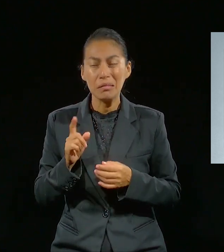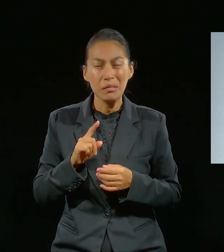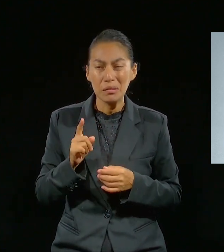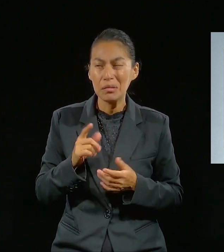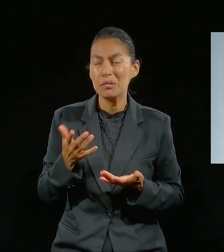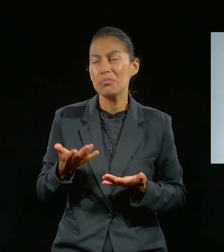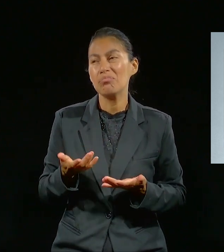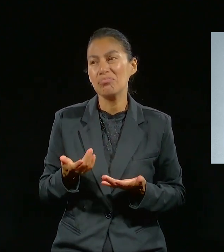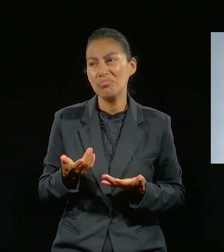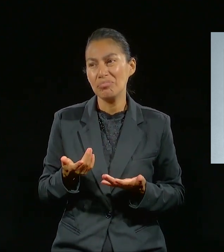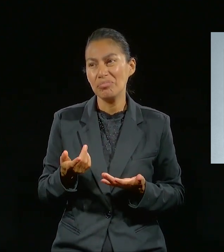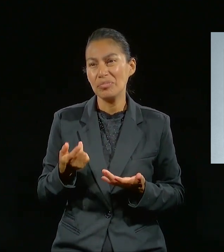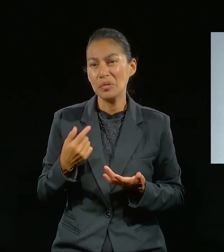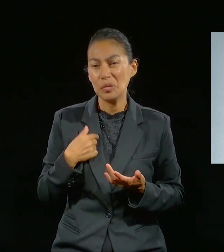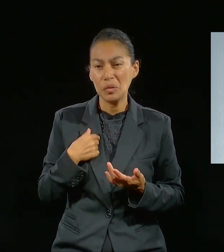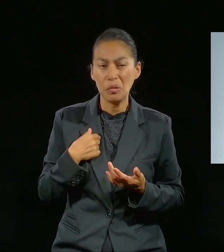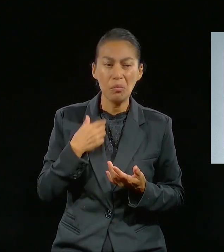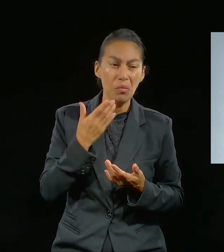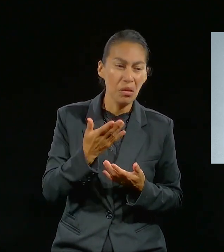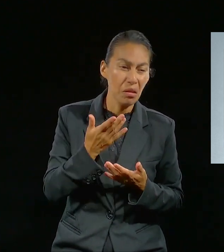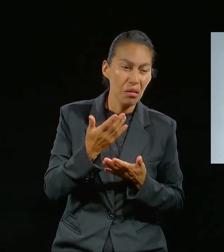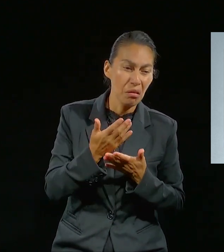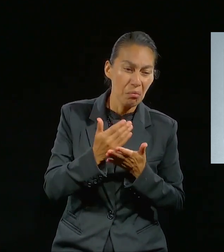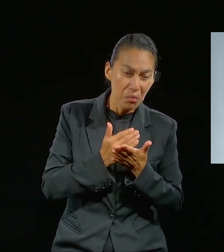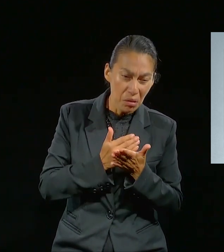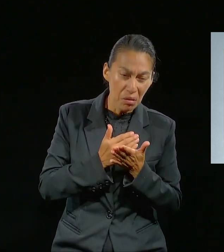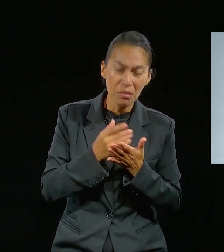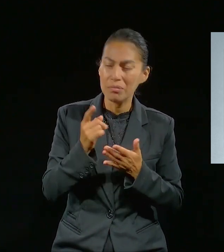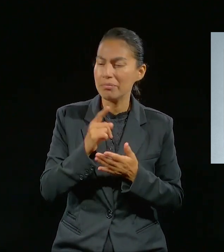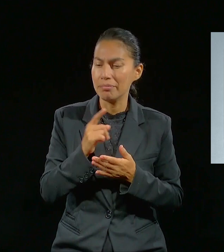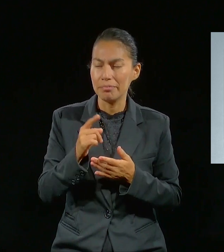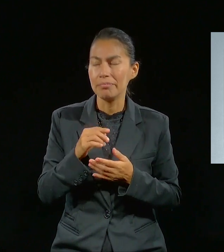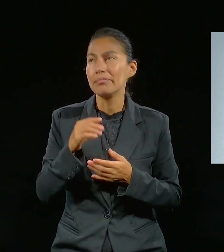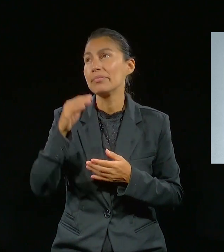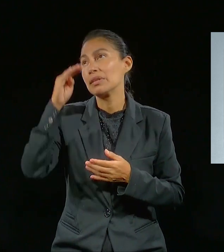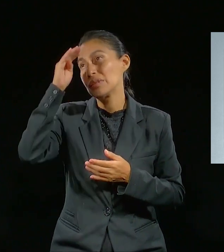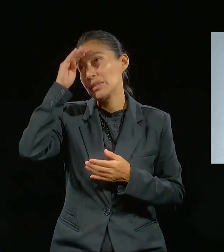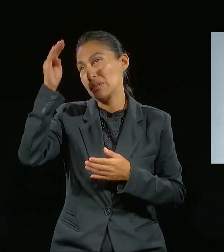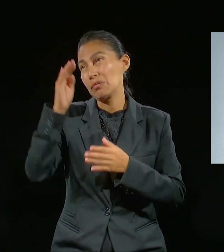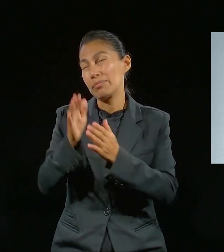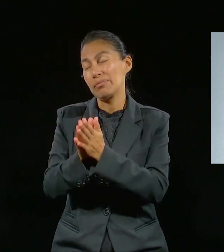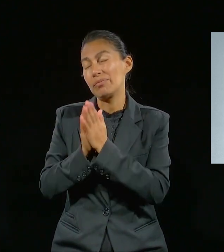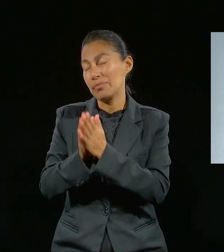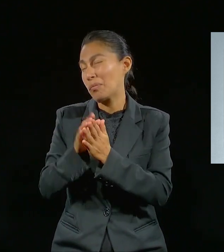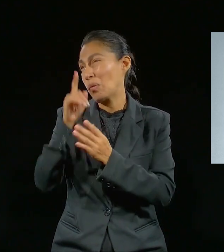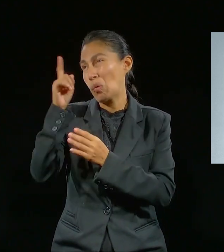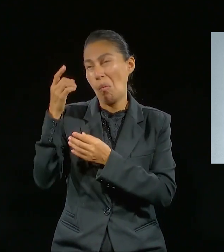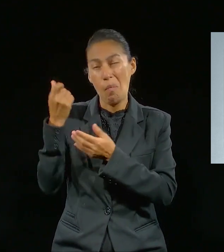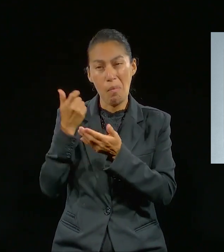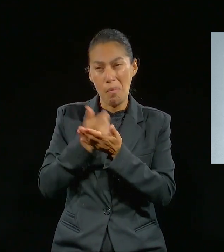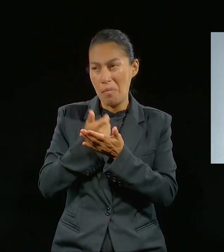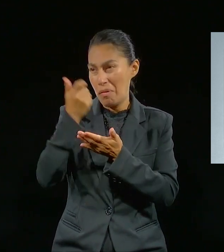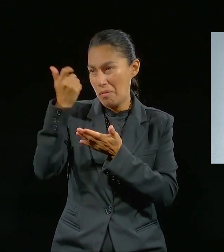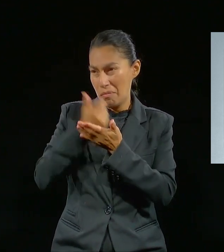Ay, que no, porque yo, pues, yo fui a pedir un descuento y no me lo dieron. No, dije, Señor, tú vas a